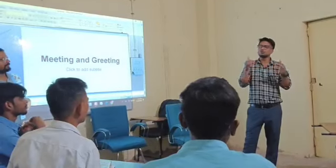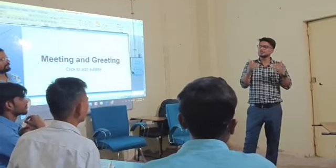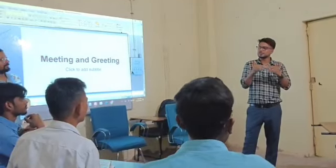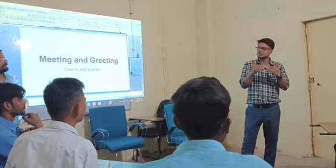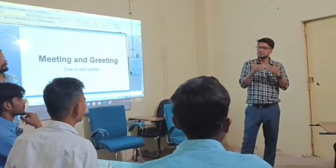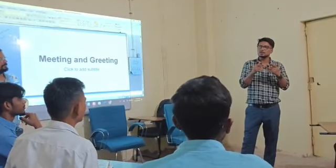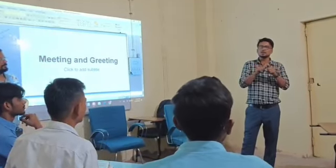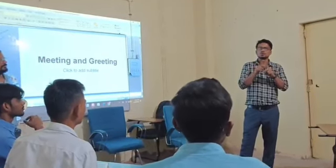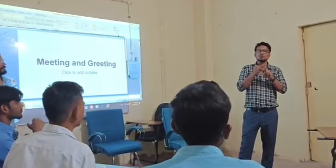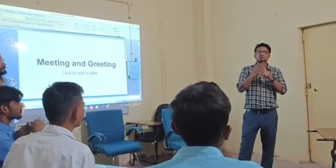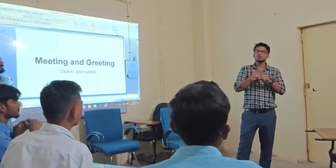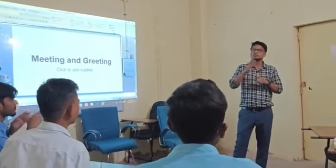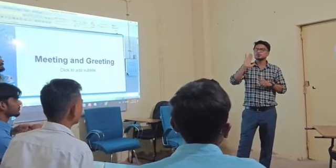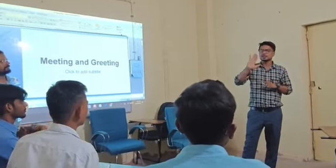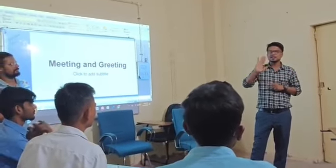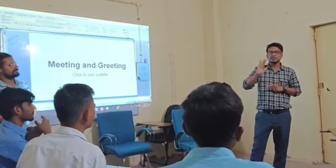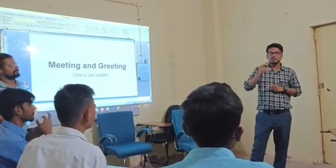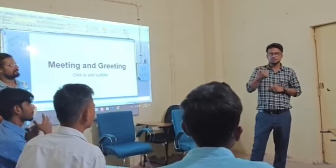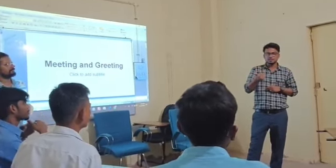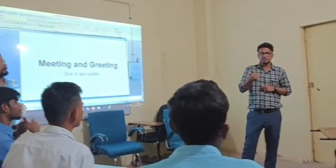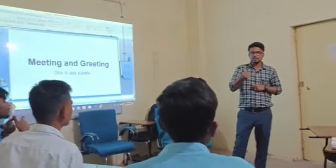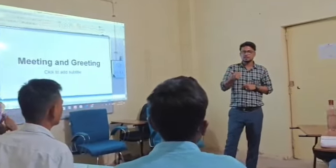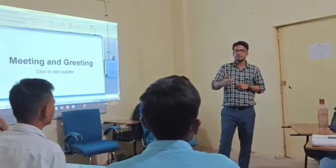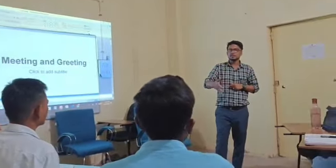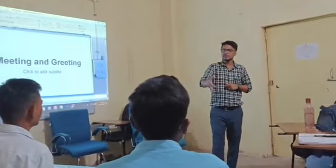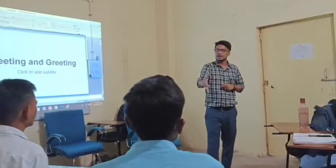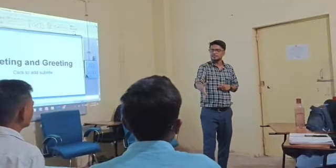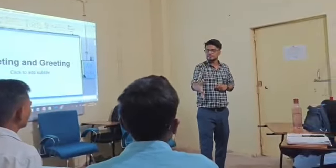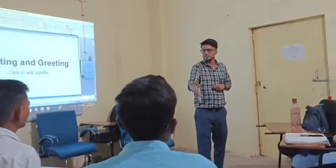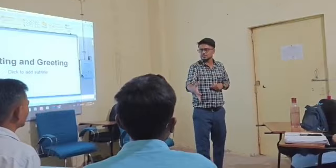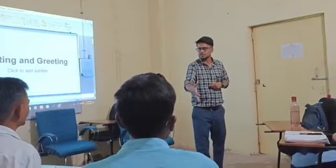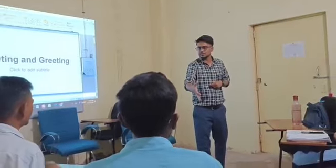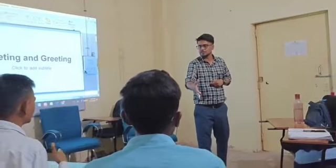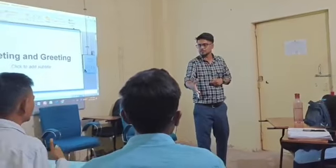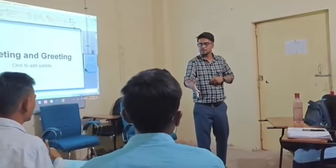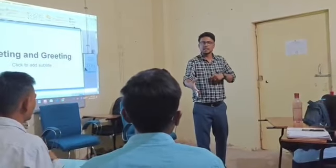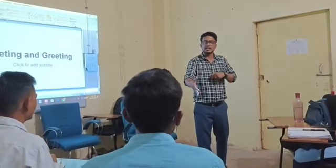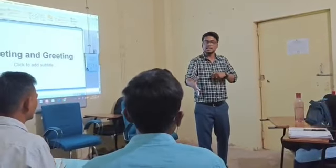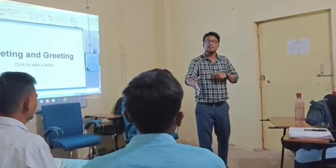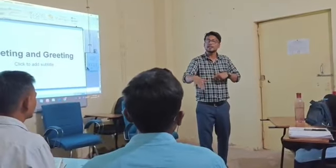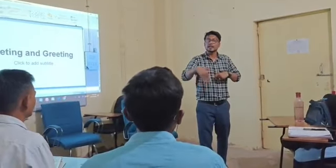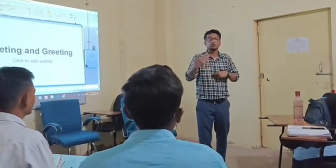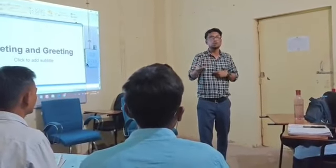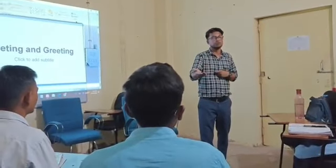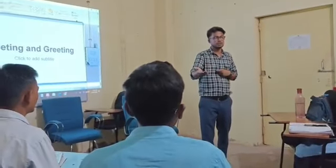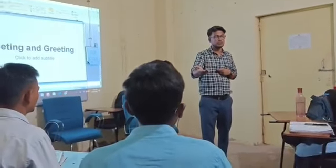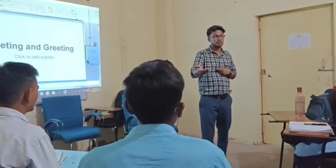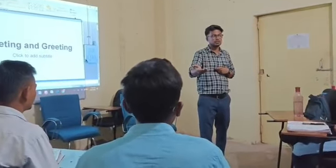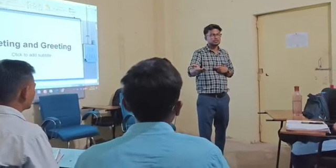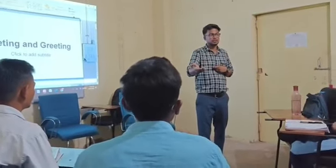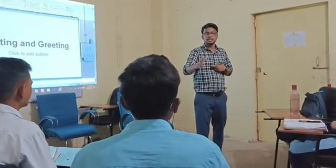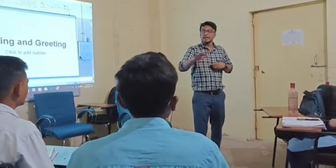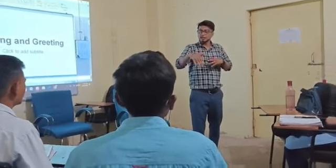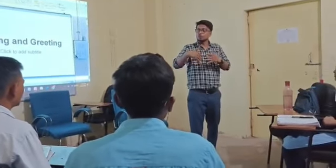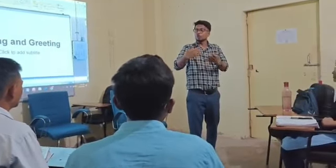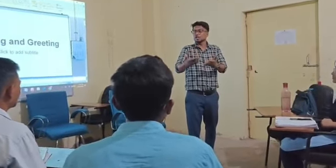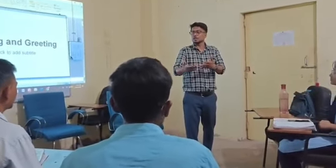मिलते हैं ना, तो वो सबसे पहले क्या करते हैं पता है? हैंडशेक करते हैं, ना कि हेलो बोलते हैं। या हेलो बोलेंगे भी